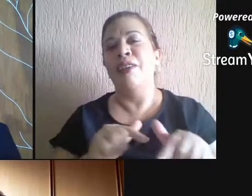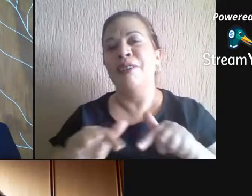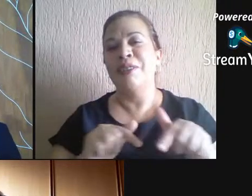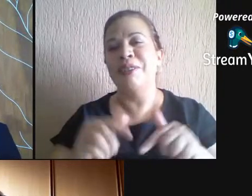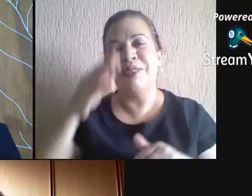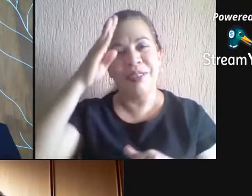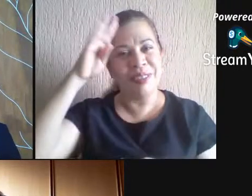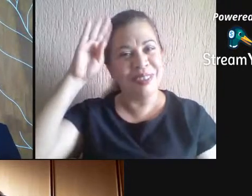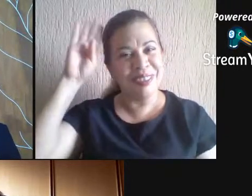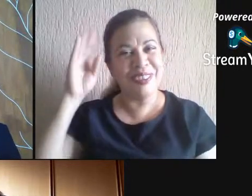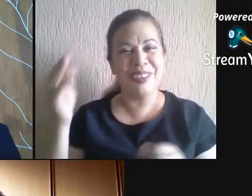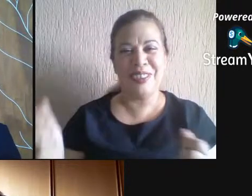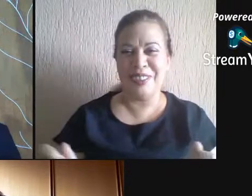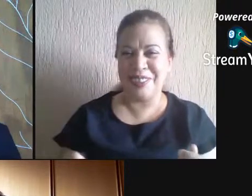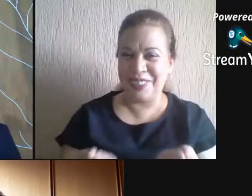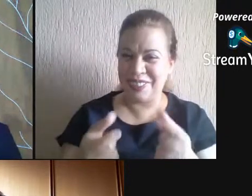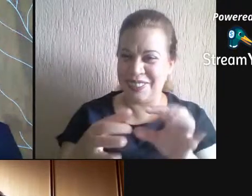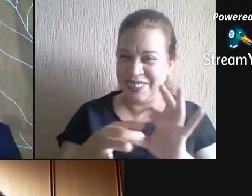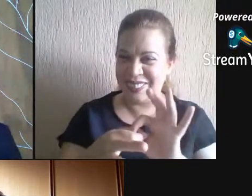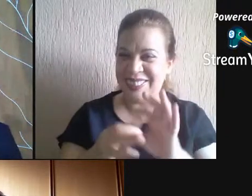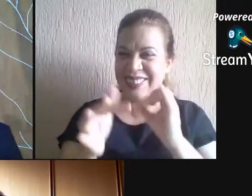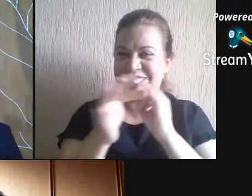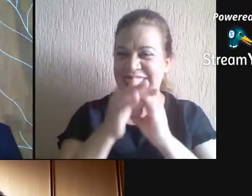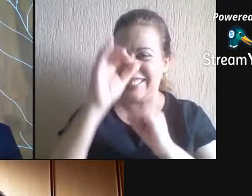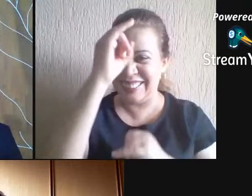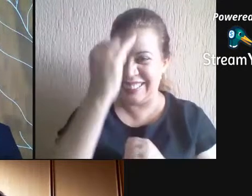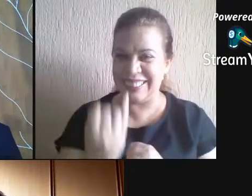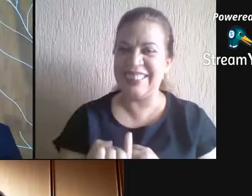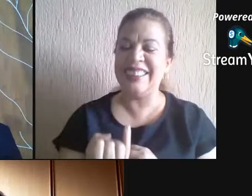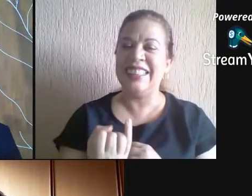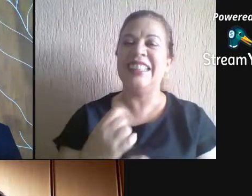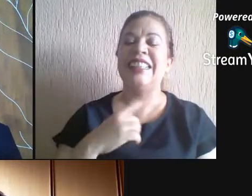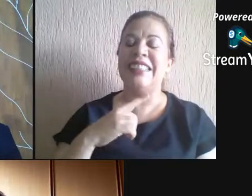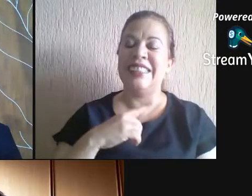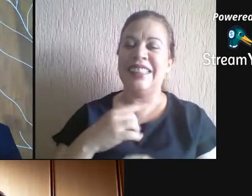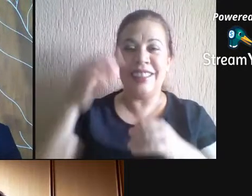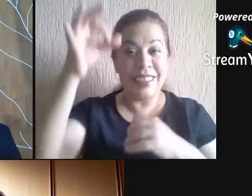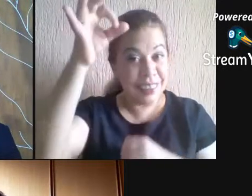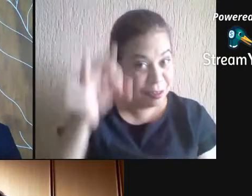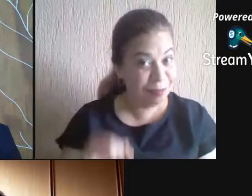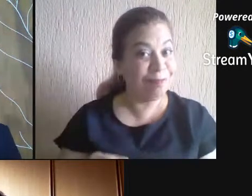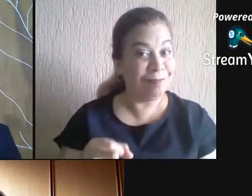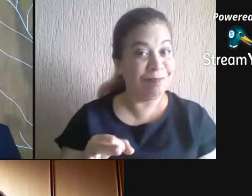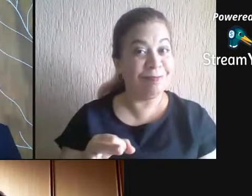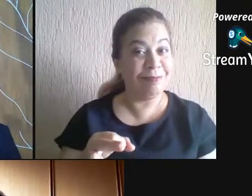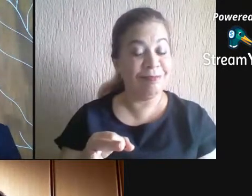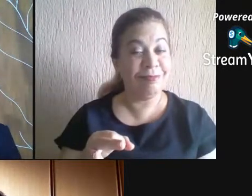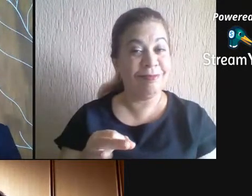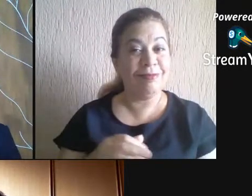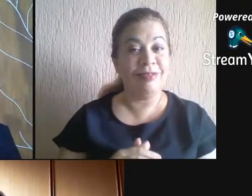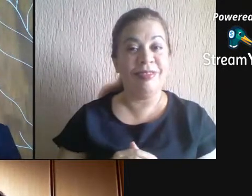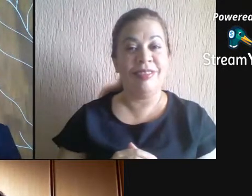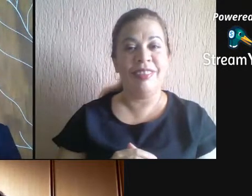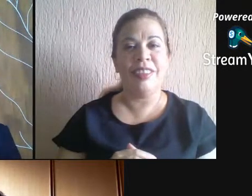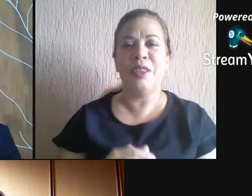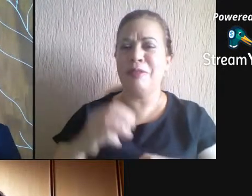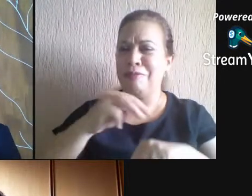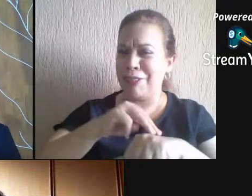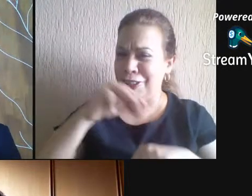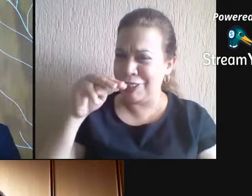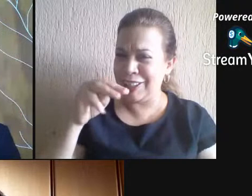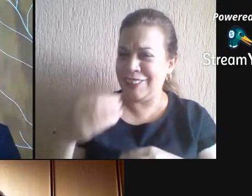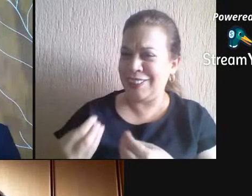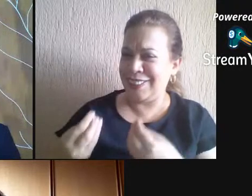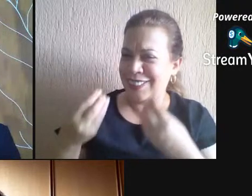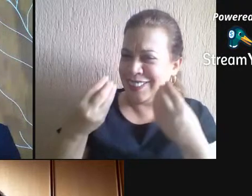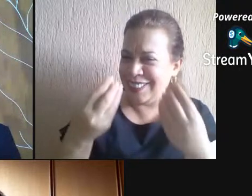Instituto Federal de Sergipe. A gente tem a plena certeza e convicção do que é o mestrado, do que ele traz, do que